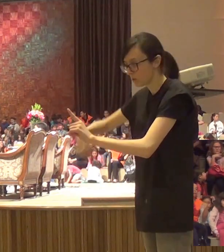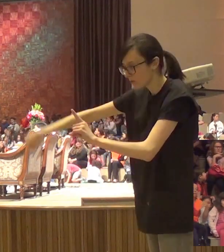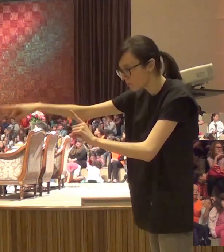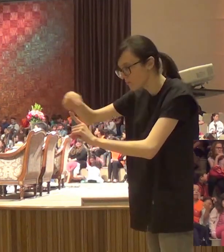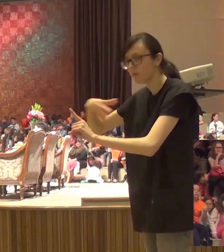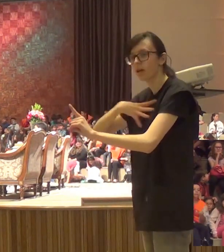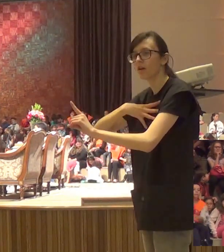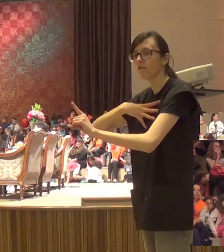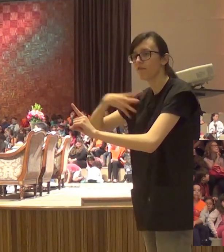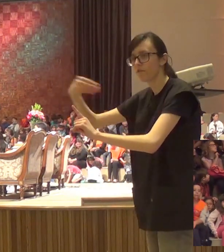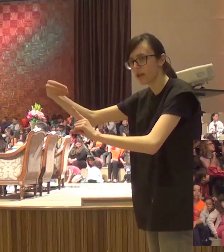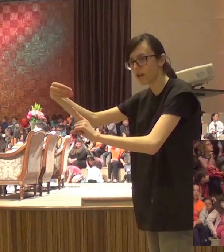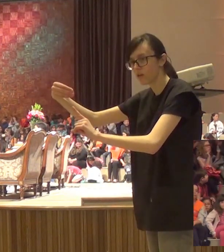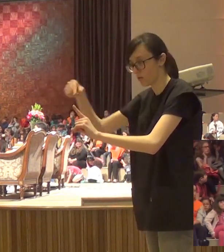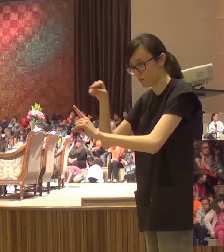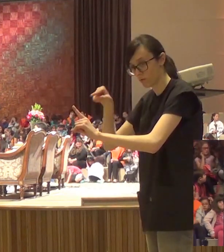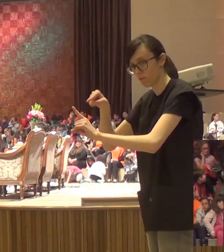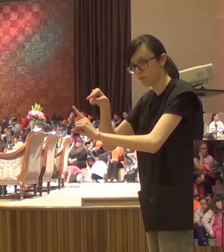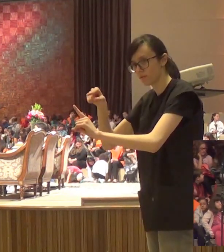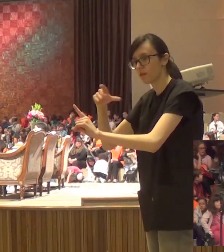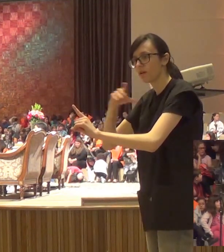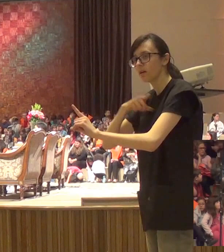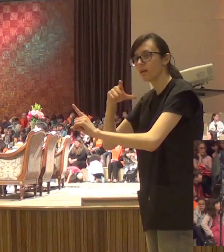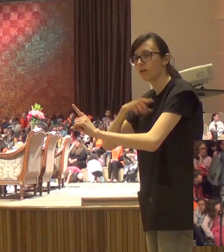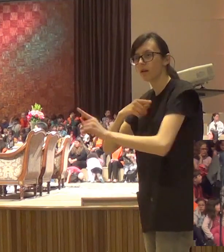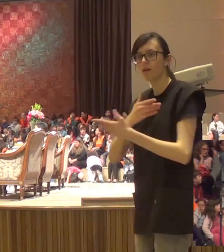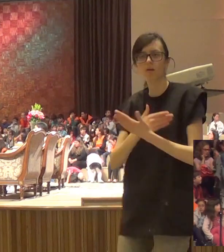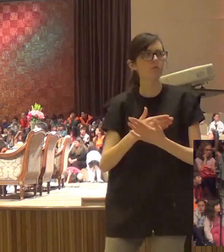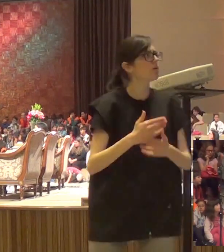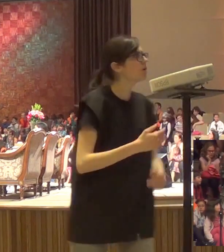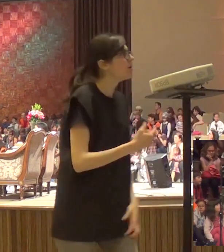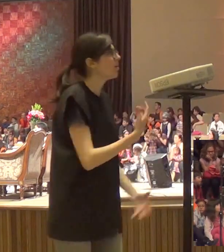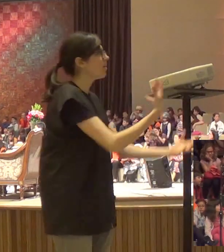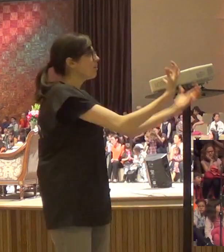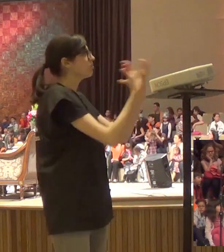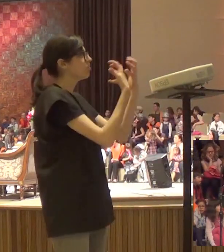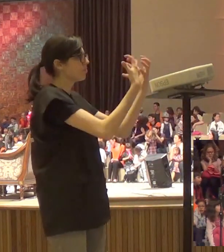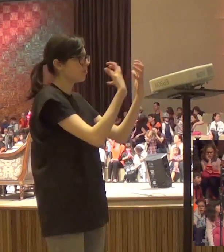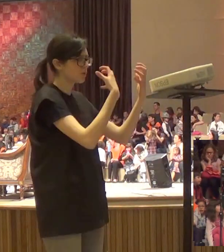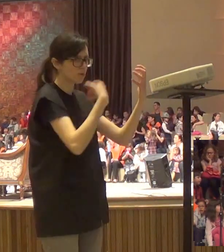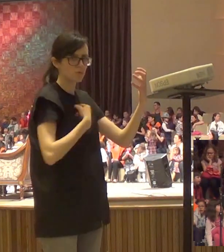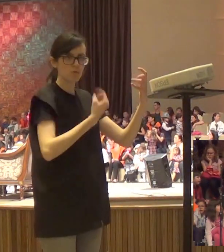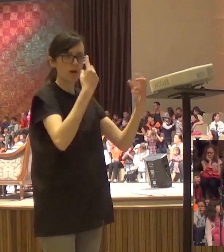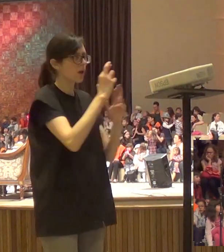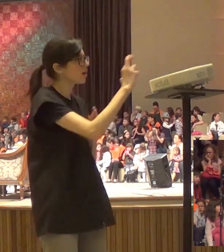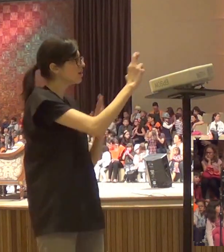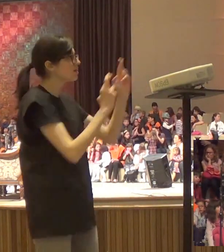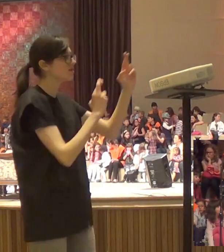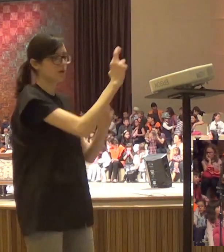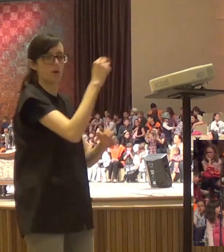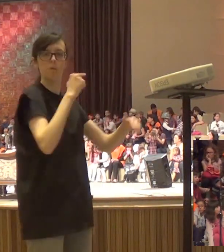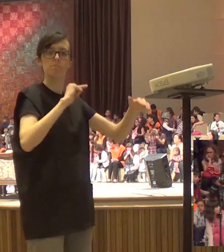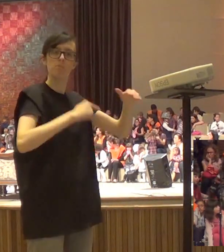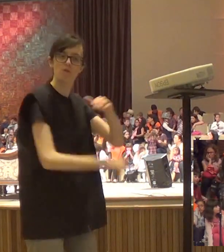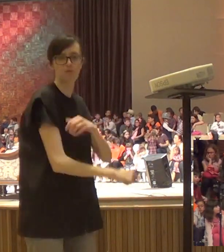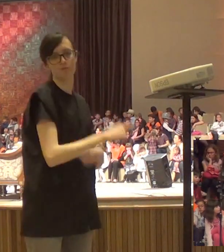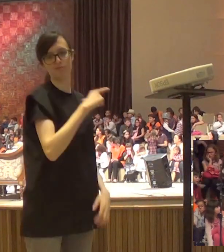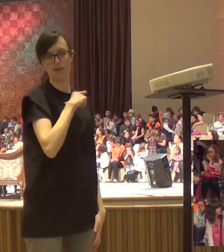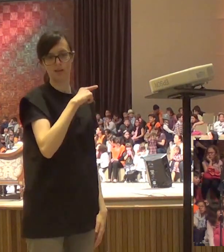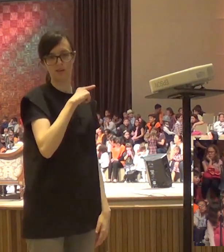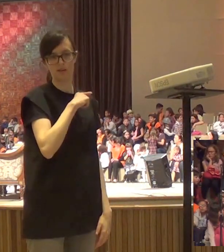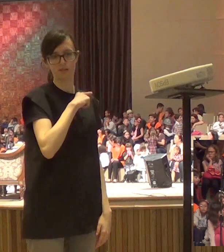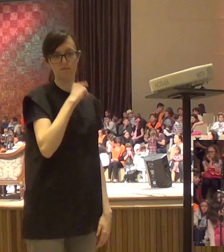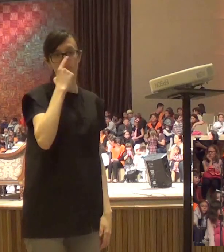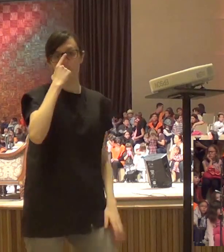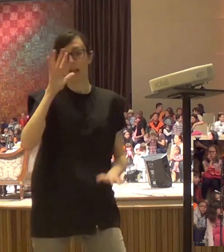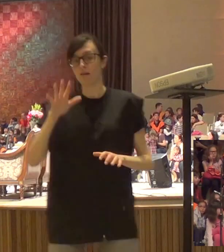impacto que você causa na vida dos filhos é proporcional à profundidade do relacionamento que você estabelece com eles.